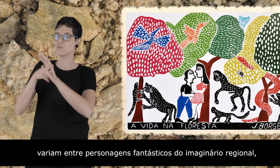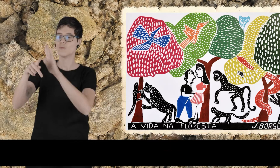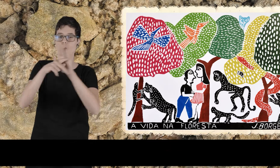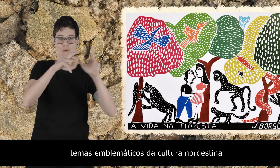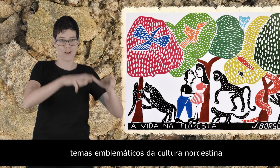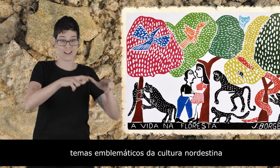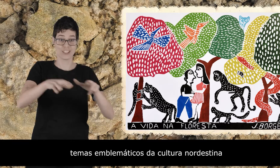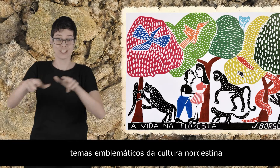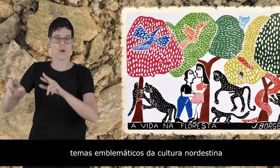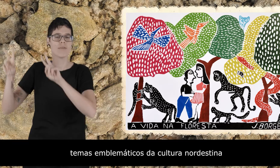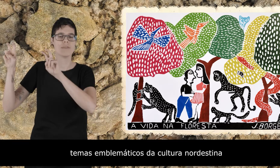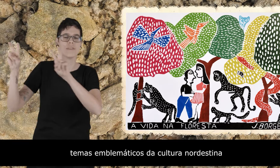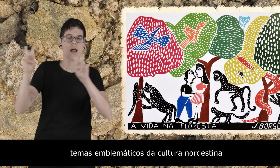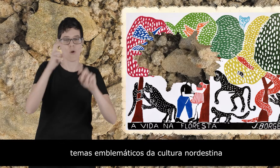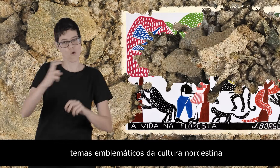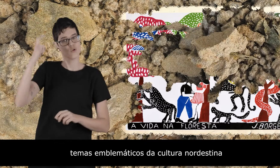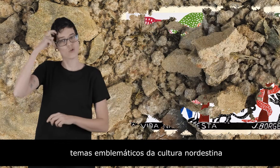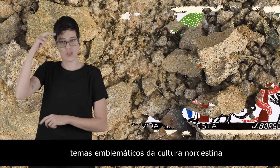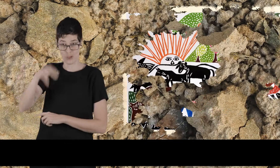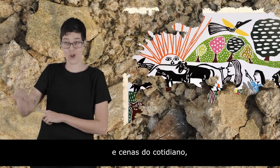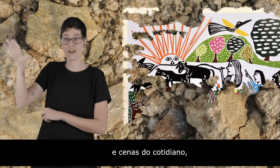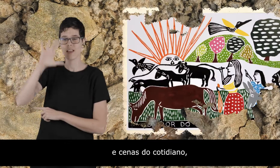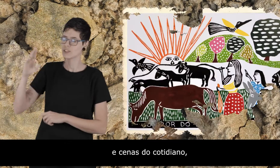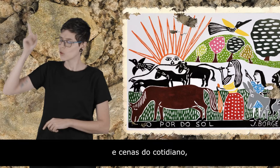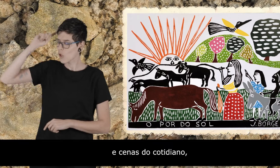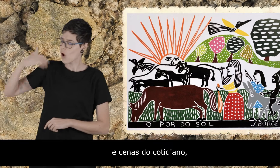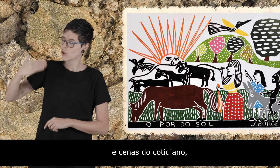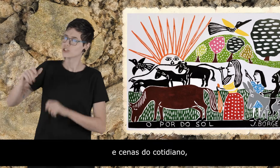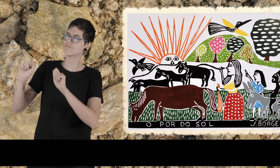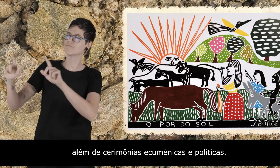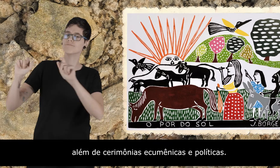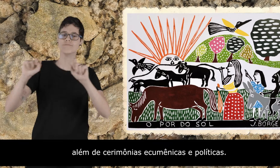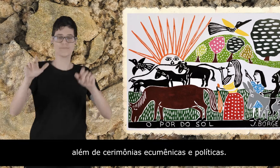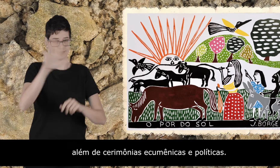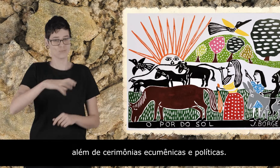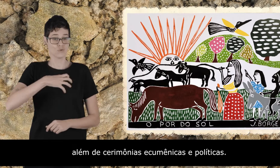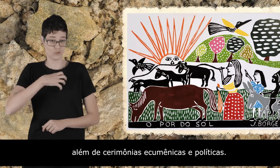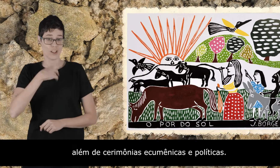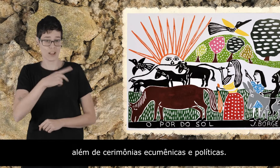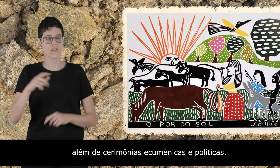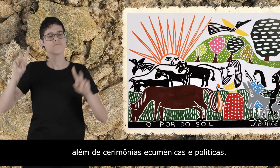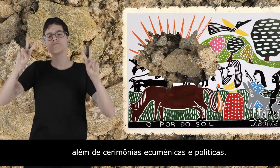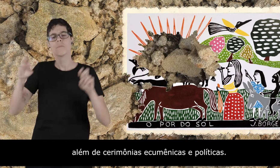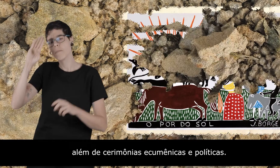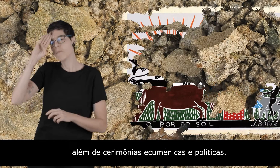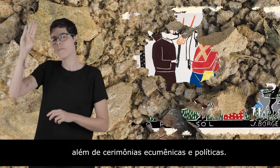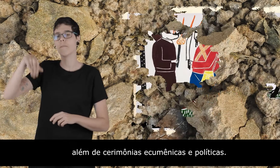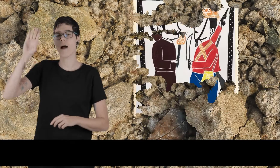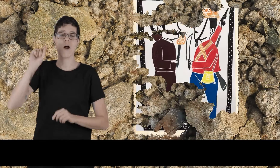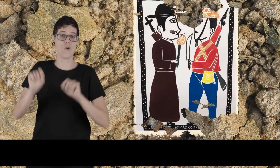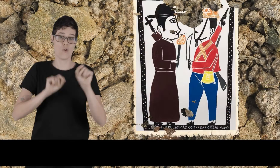regional, temas emblemáticos da cultura nordestina e cenas do cotidiano, além de cerimônias ecumênicas e